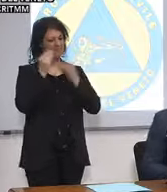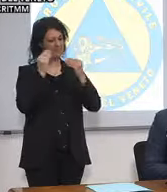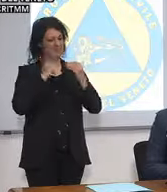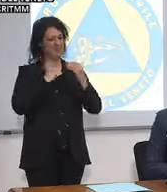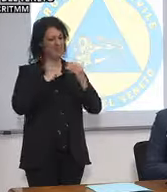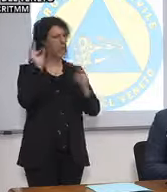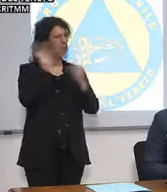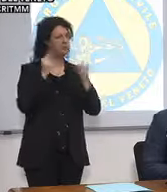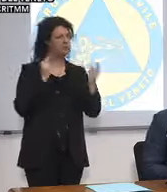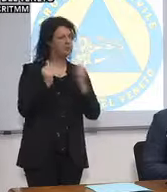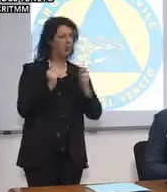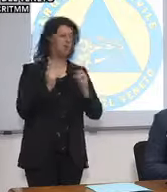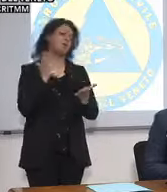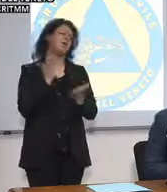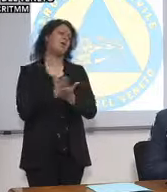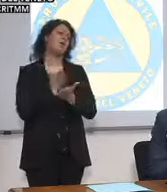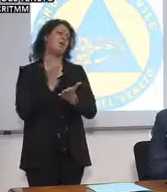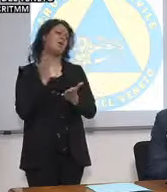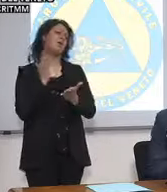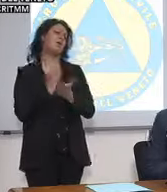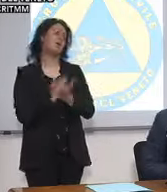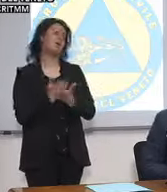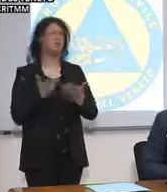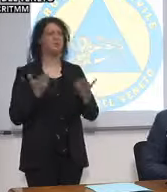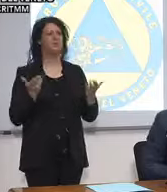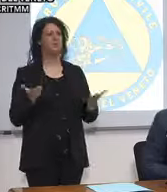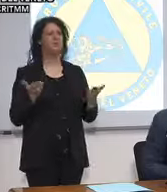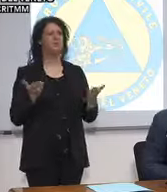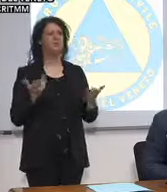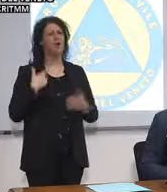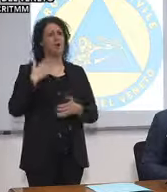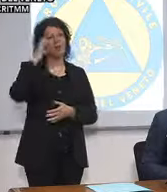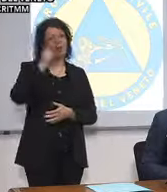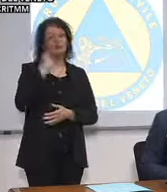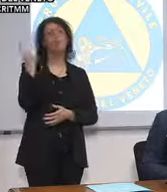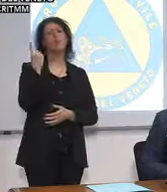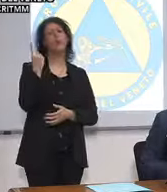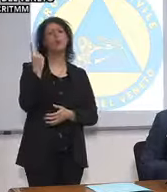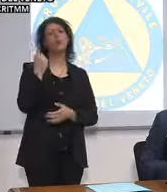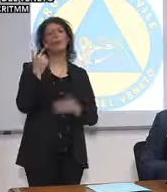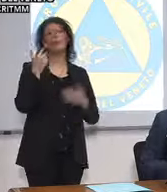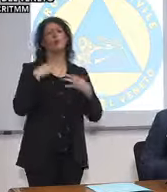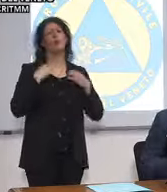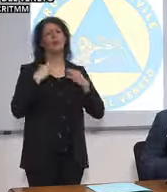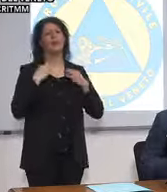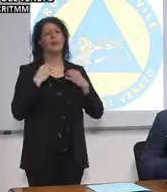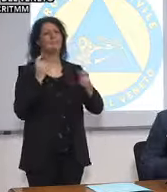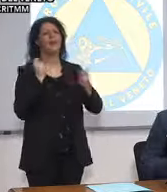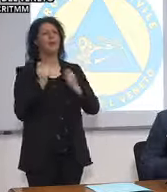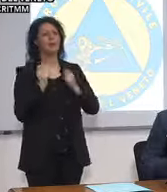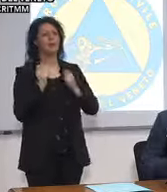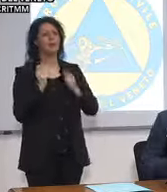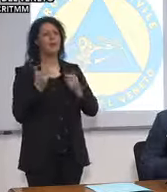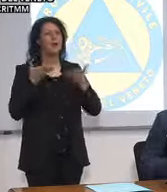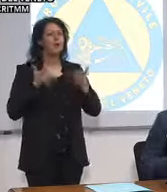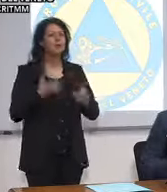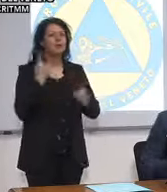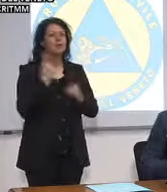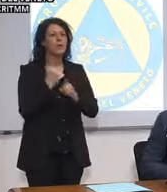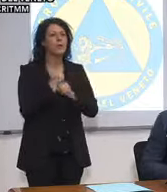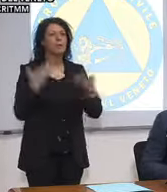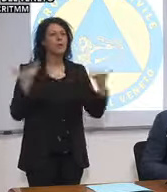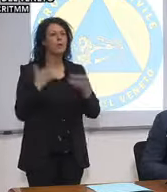finisca. Io capisco che in giro per l'Italia qualcuno sia meno interessato alle attività produttive, ma qui noi manteniamo le nostre famiglie